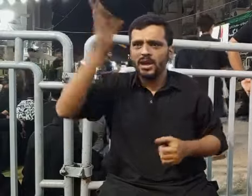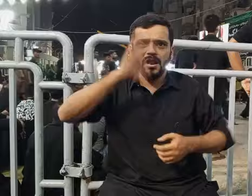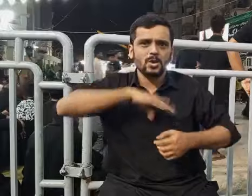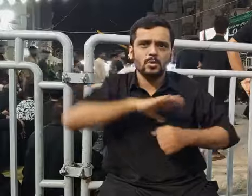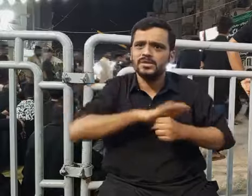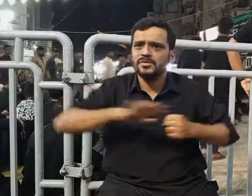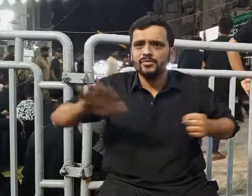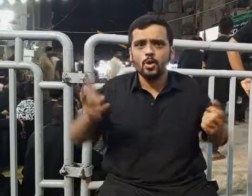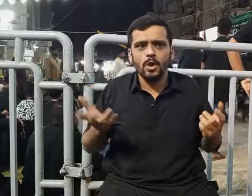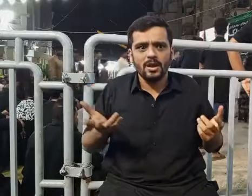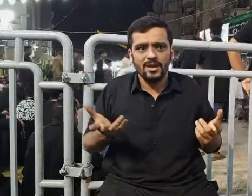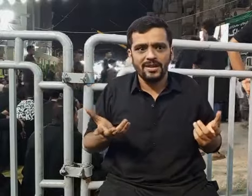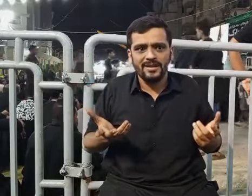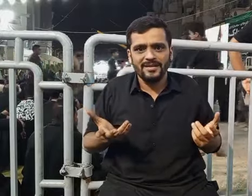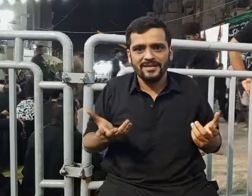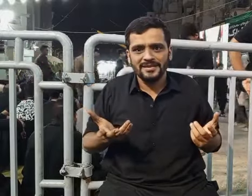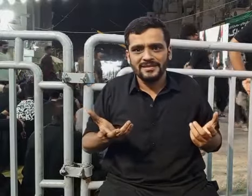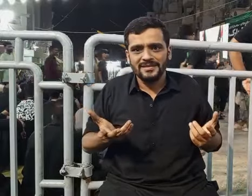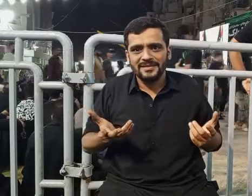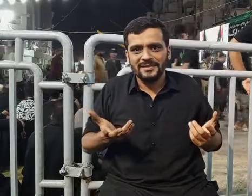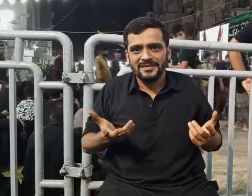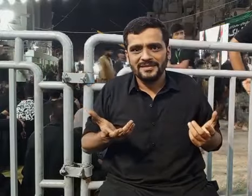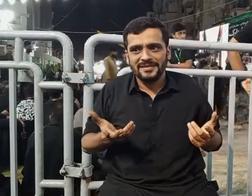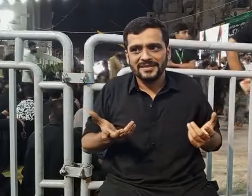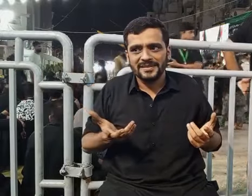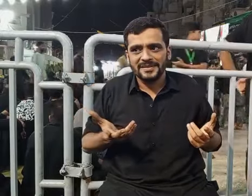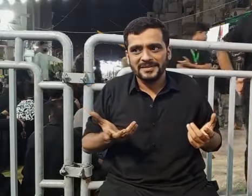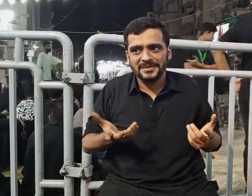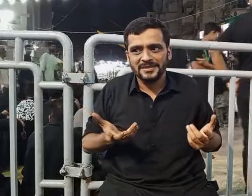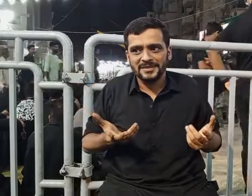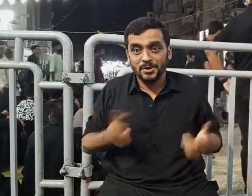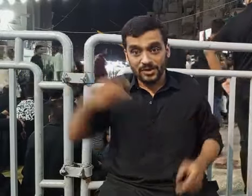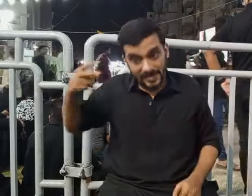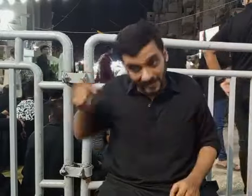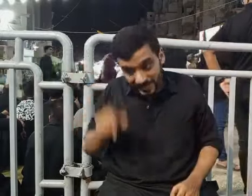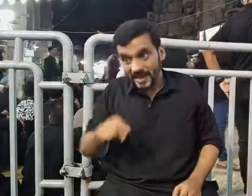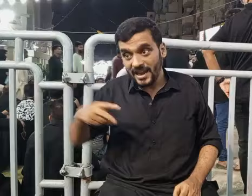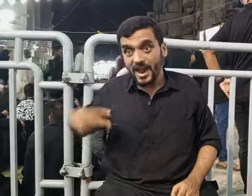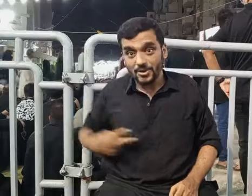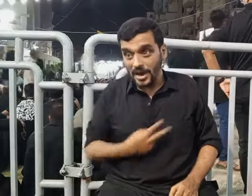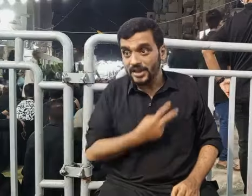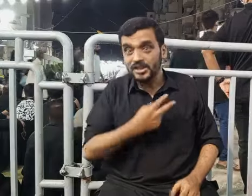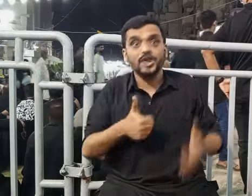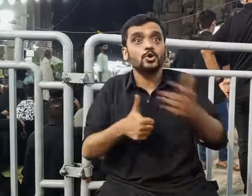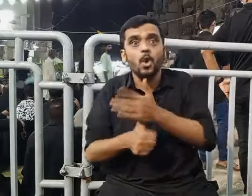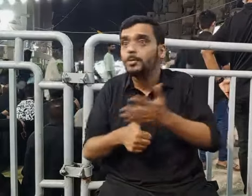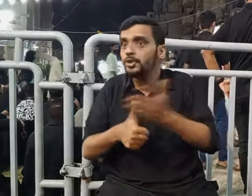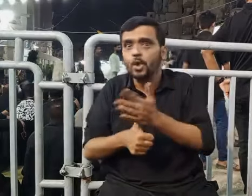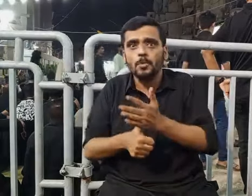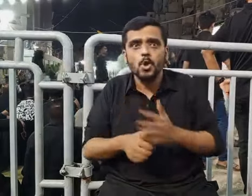ایک اور وجہ بتائیے اور ایک اور وجہ نہیں میں مسلسل ہوں باتیں یاد ہے اگر موسیٰ علیہ السلام اصحاب کو دیکھتے تھے احتام